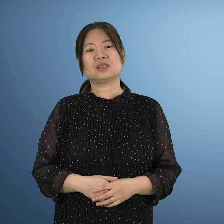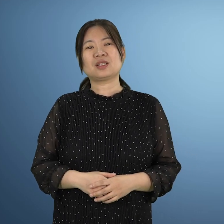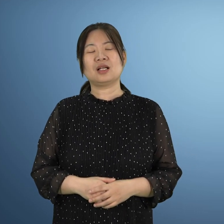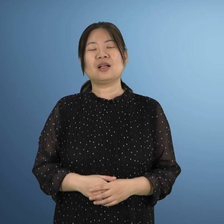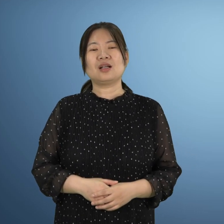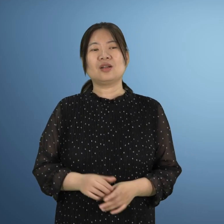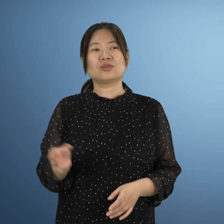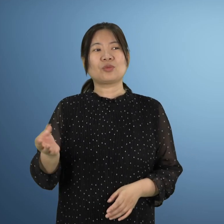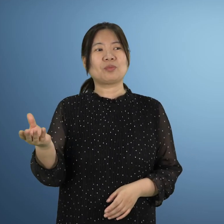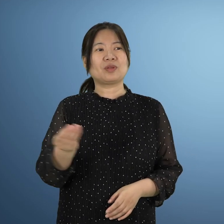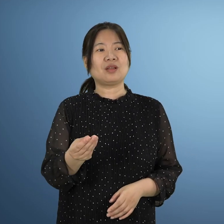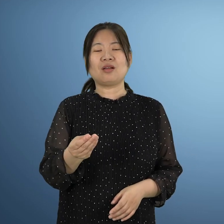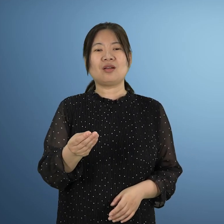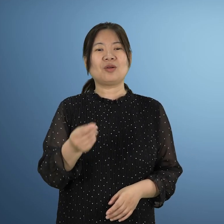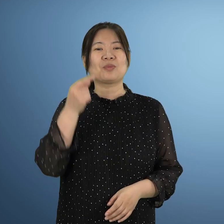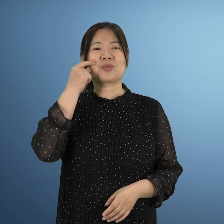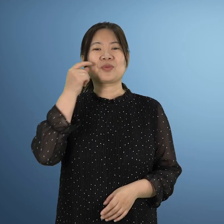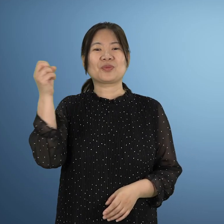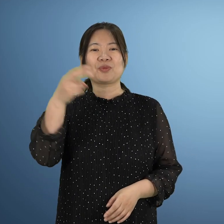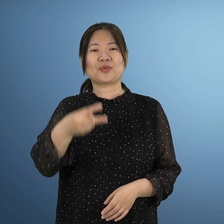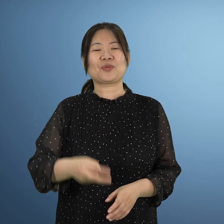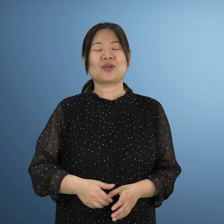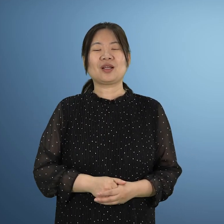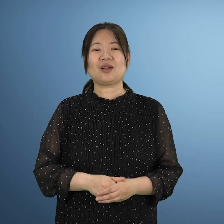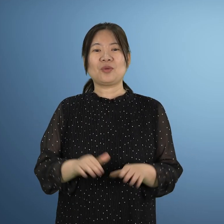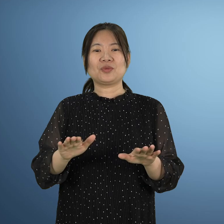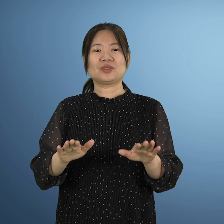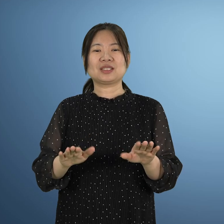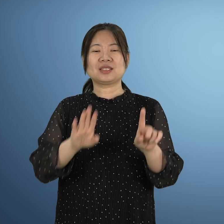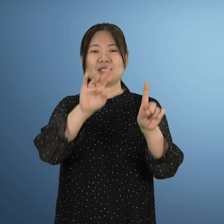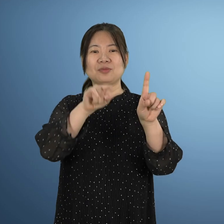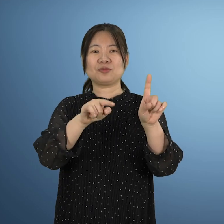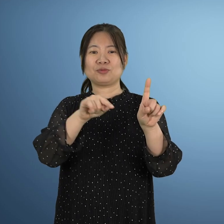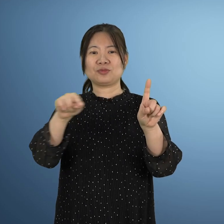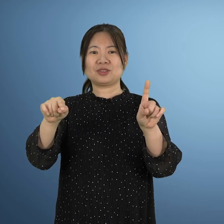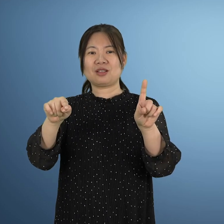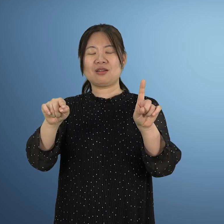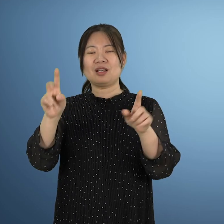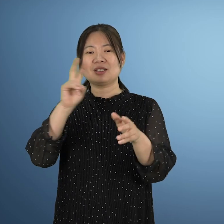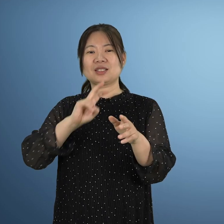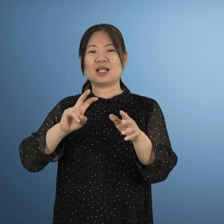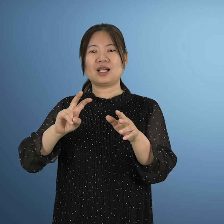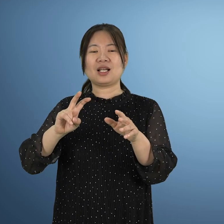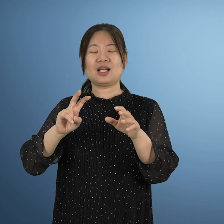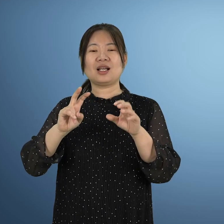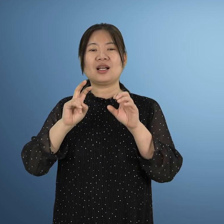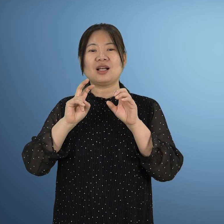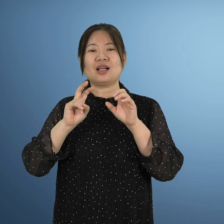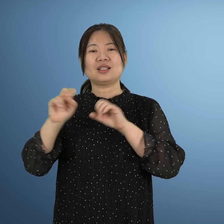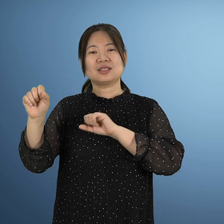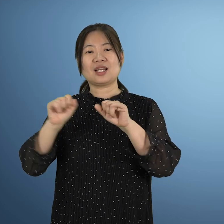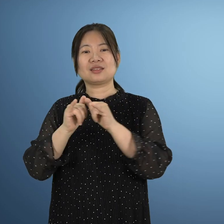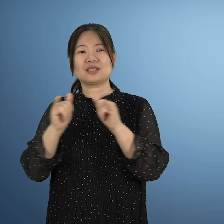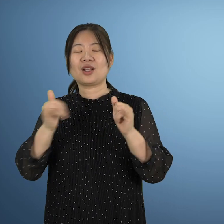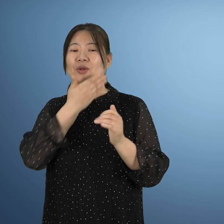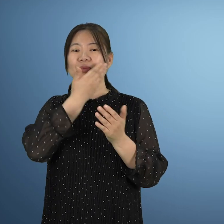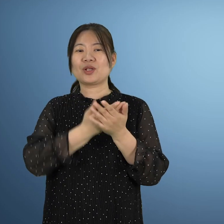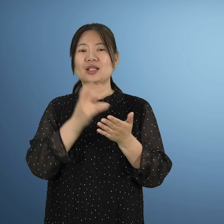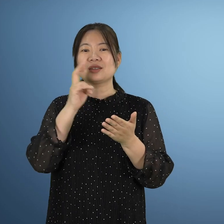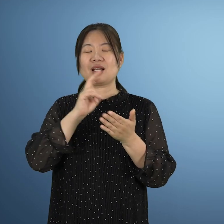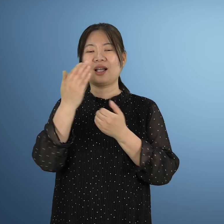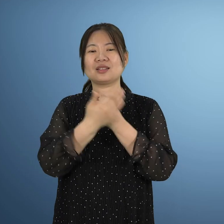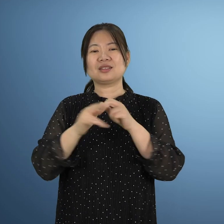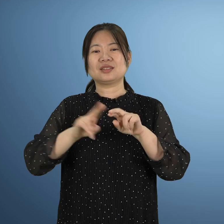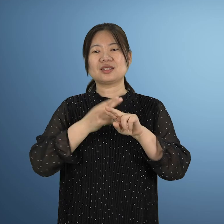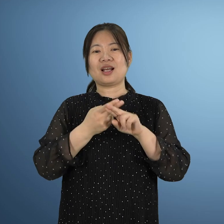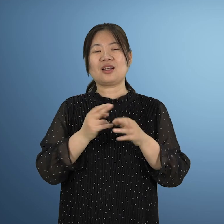임대료 못 내죠. 그것뿐만이 아니에요. 오늘도 일부서부터 지금 찬양 사역자분들이 귀한 찬양을 은사를